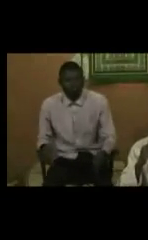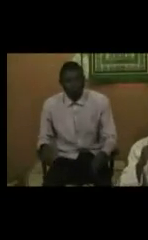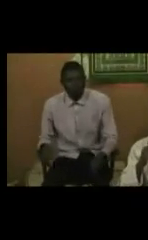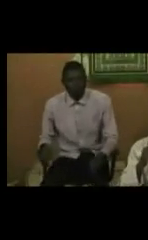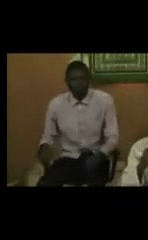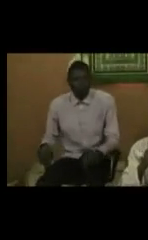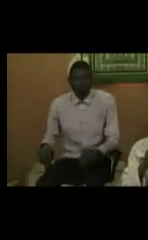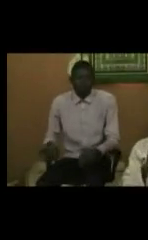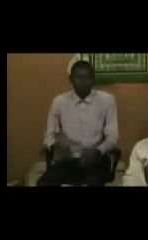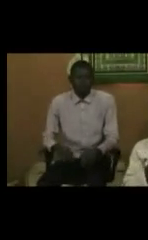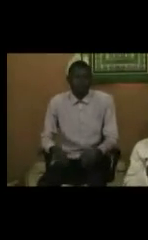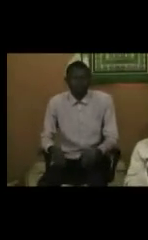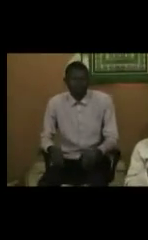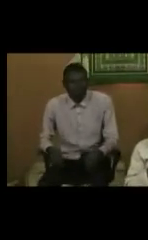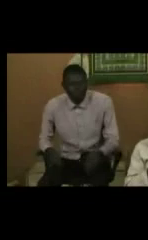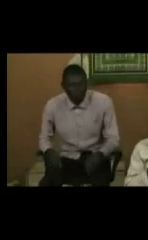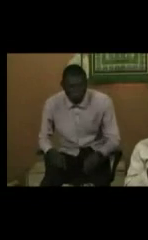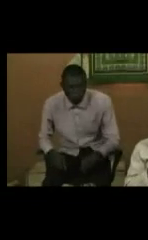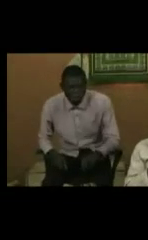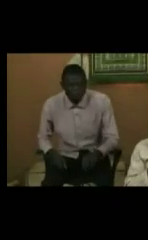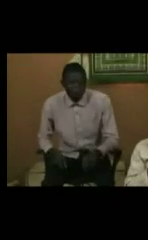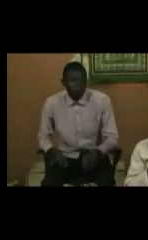nti Qurani so nu